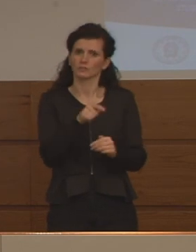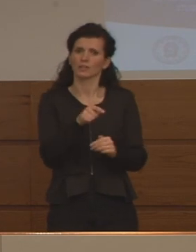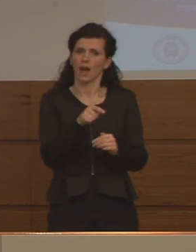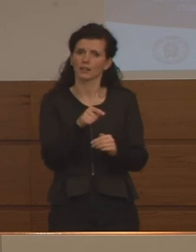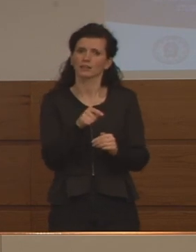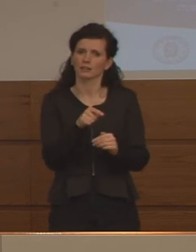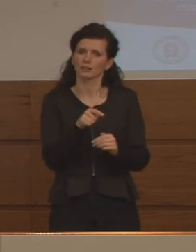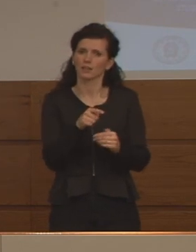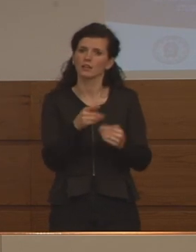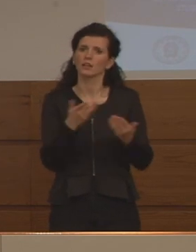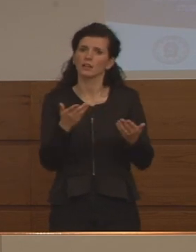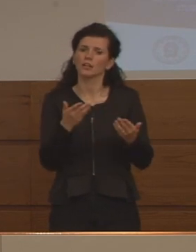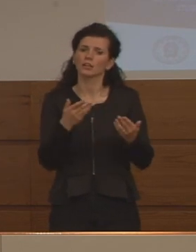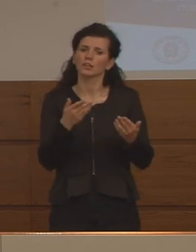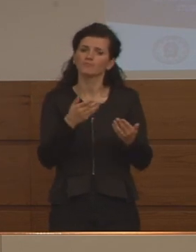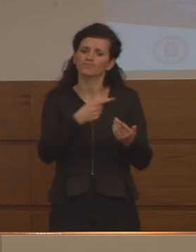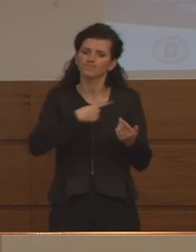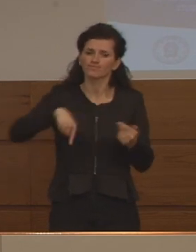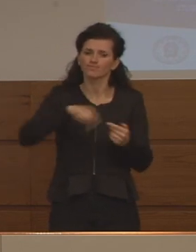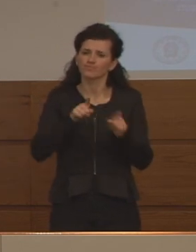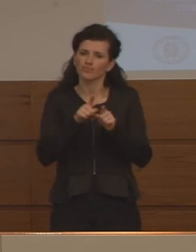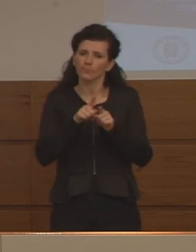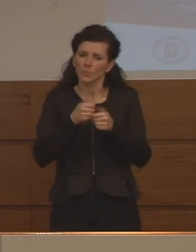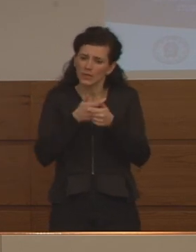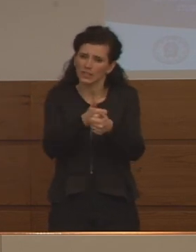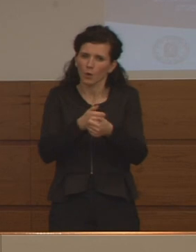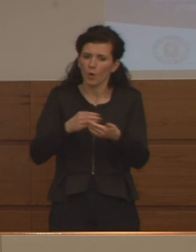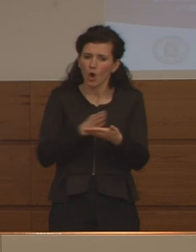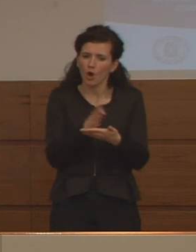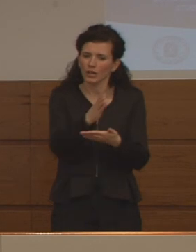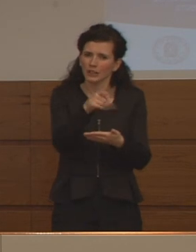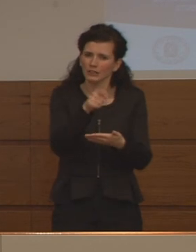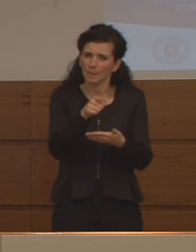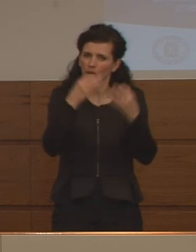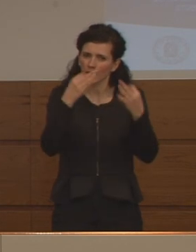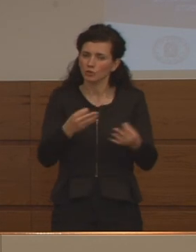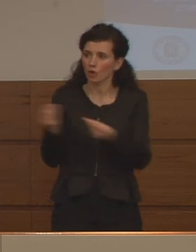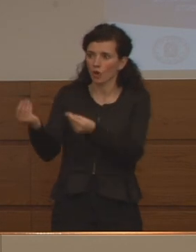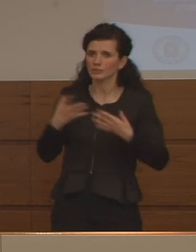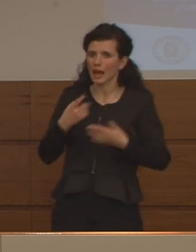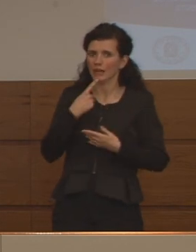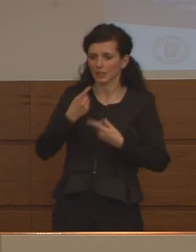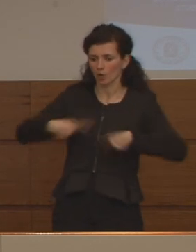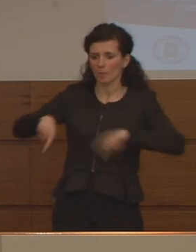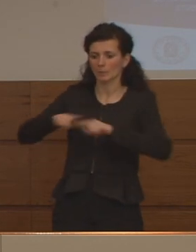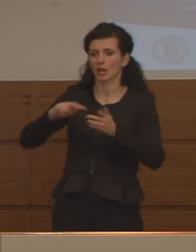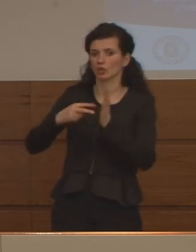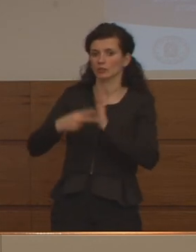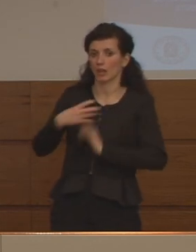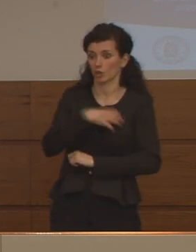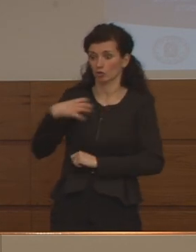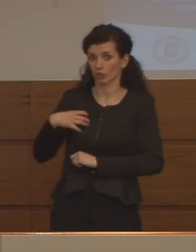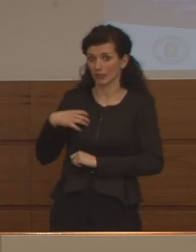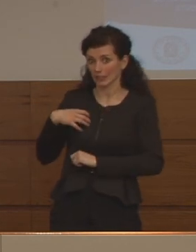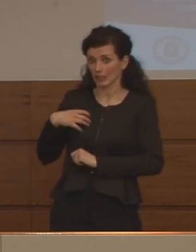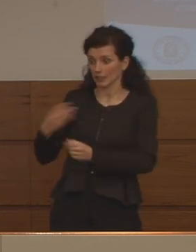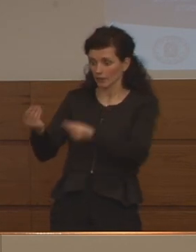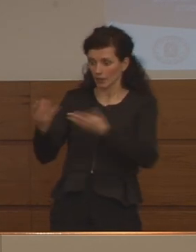sono gli orientamenti forniti dal comitato tecnico scientifico per una guida